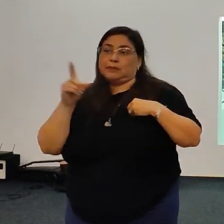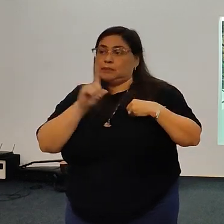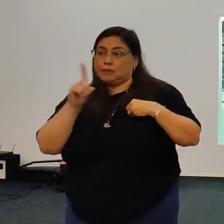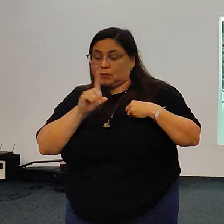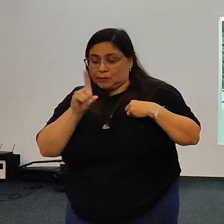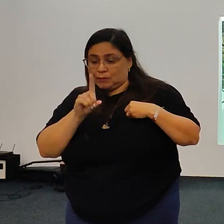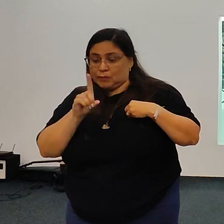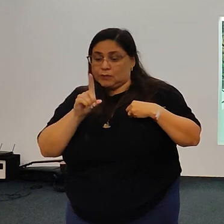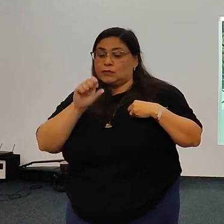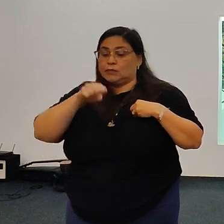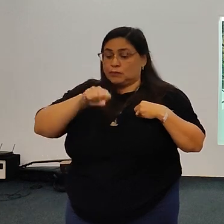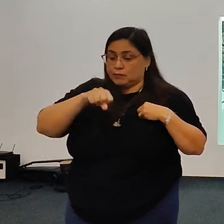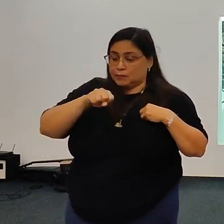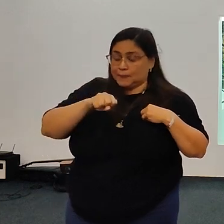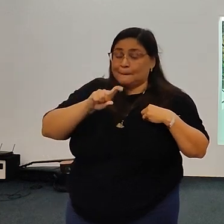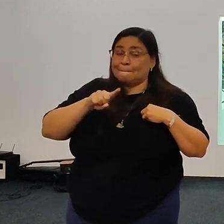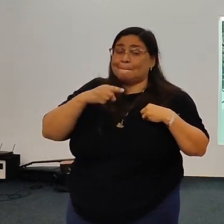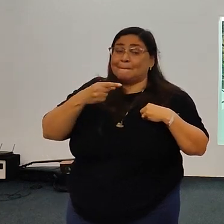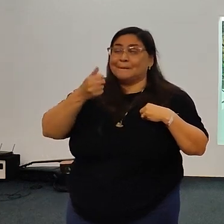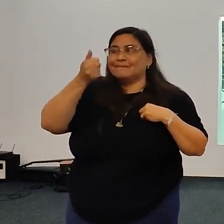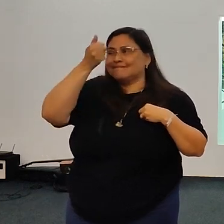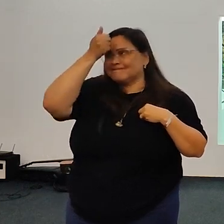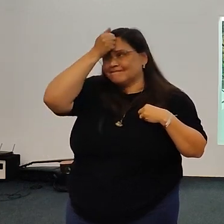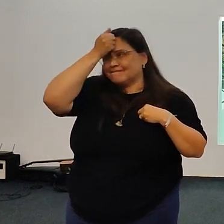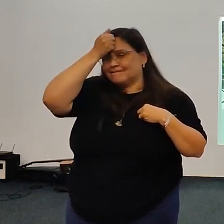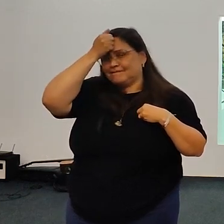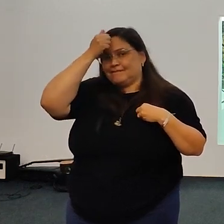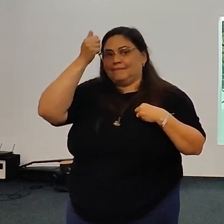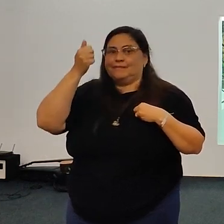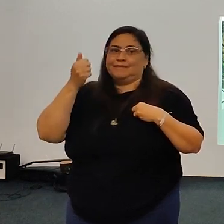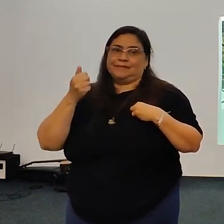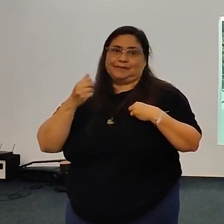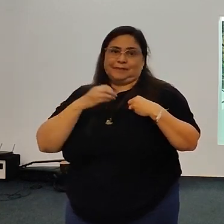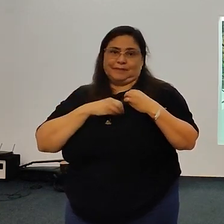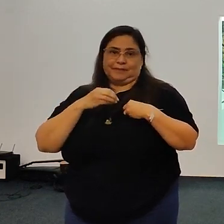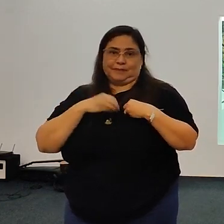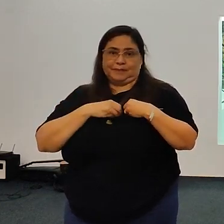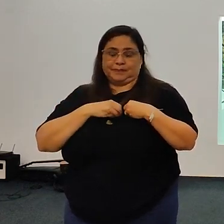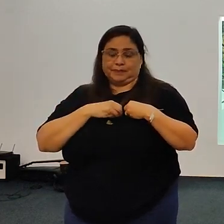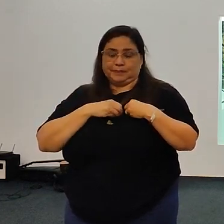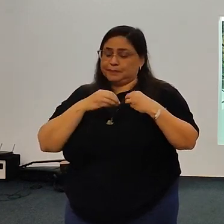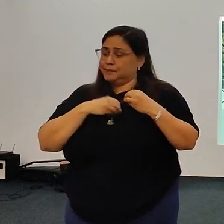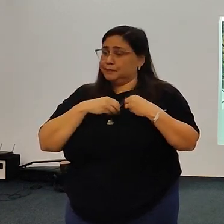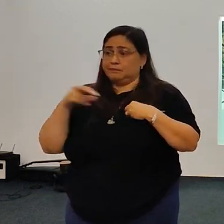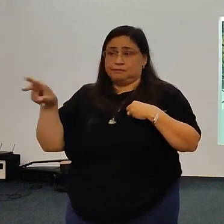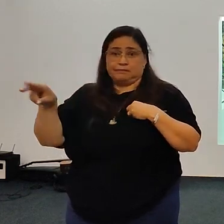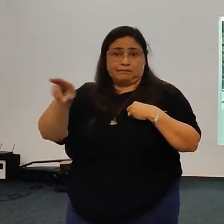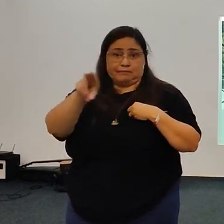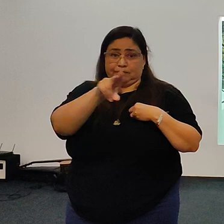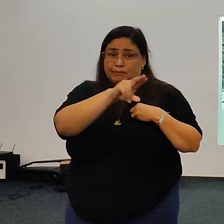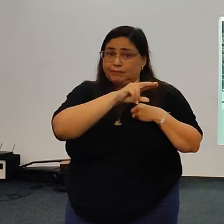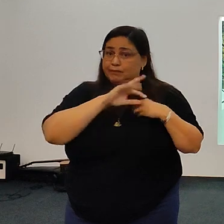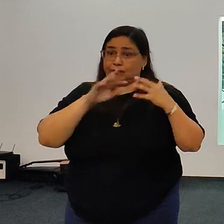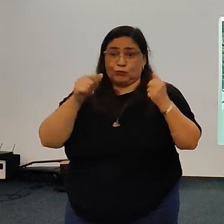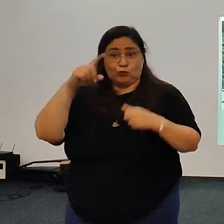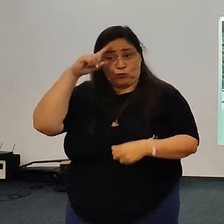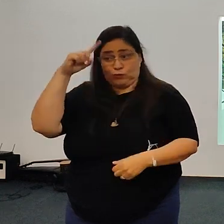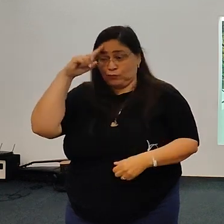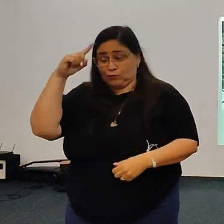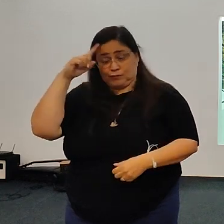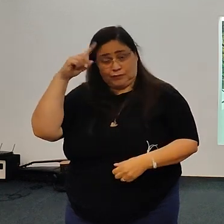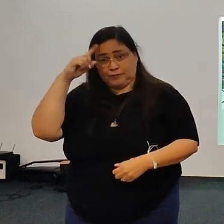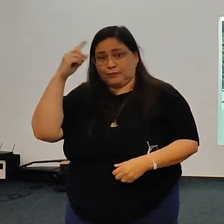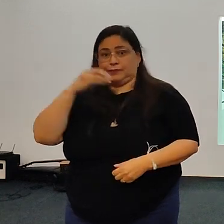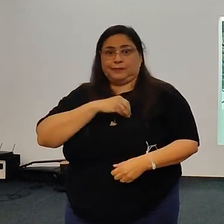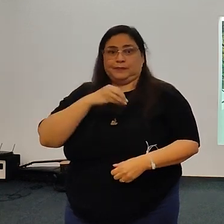vamos pecar, a questão é se nós vamos nos arrepender dos nossos pecados. Porque pecar, eu e você pecamos todos os dias. A questão